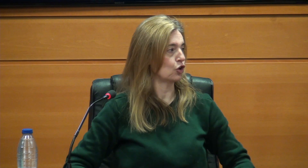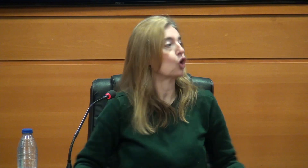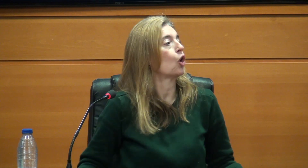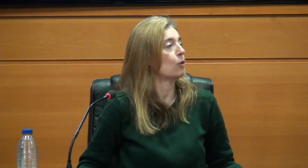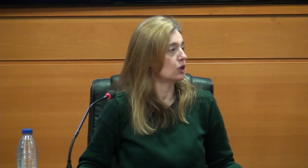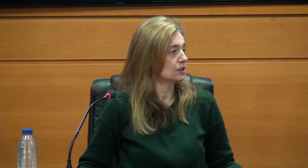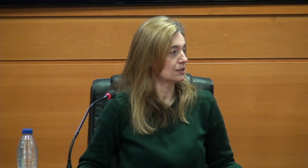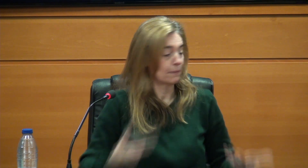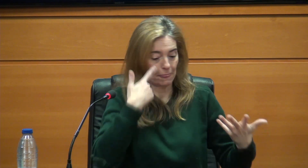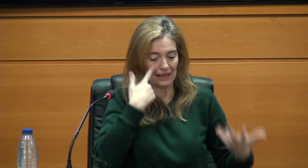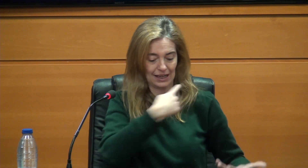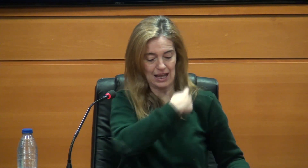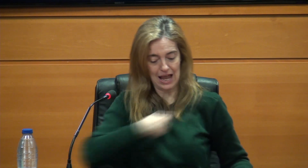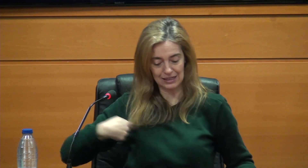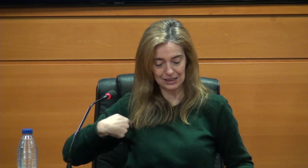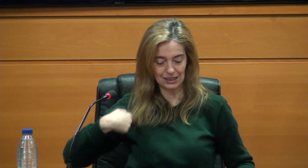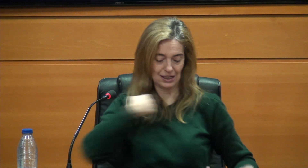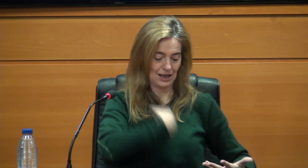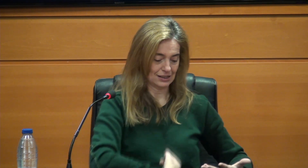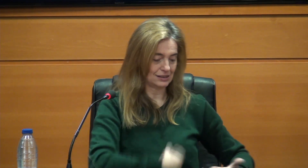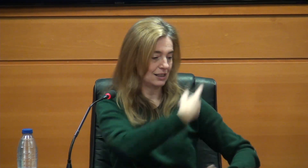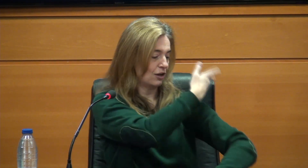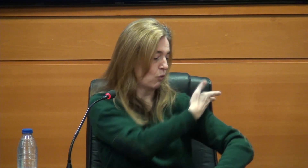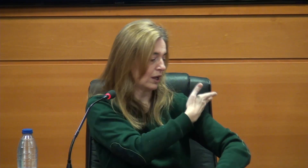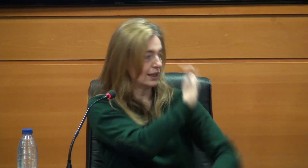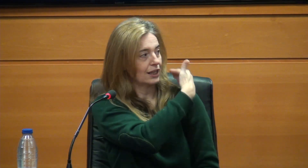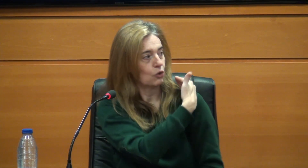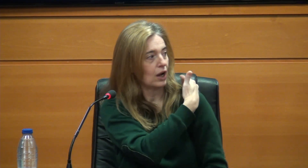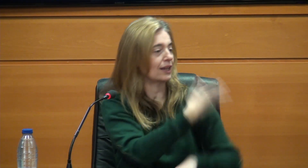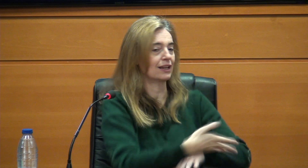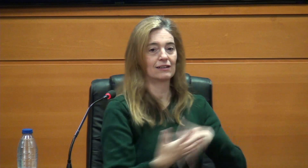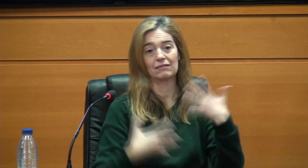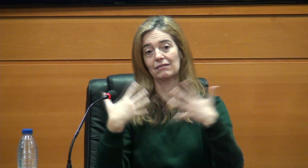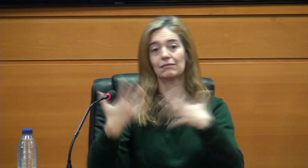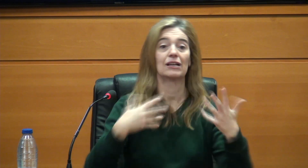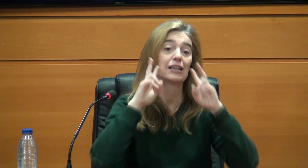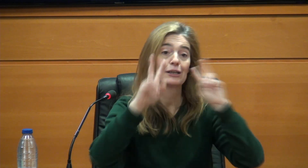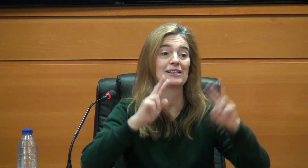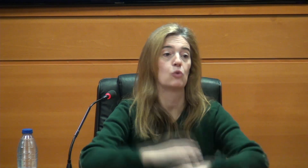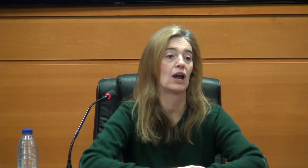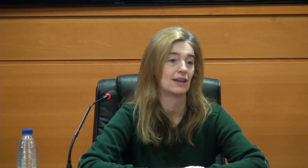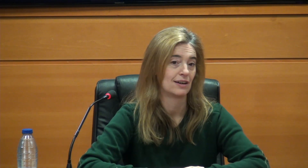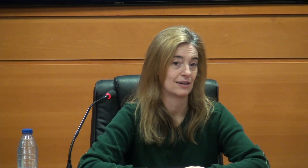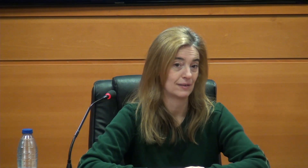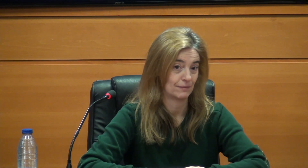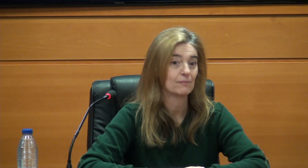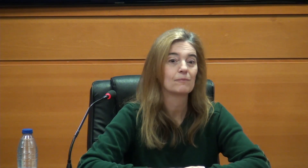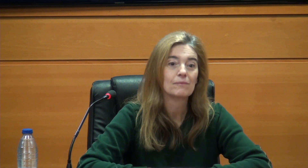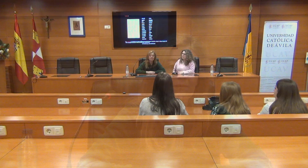cómo es tu vestido Así así así así así siempre hacerlo muy